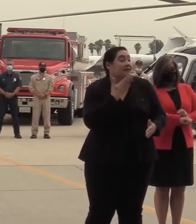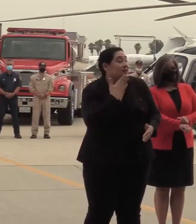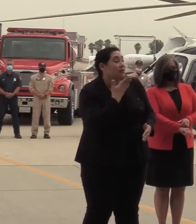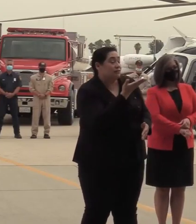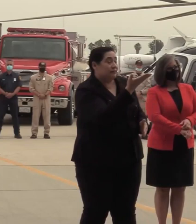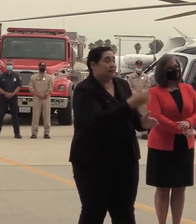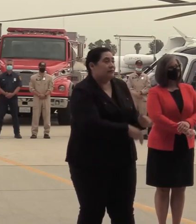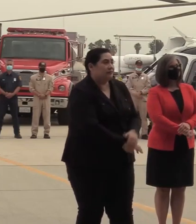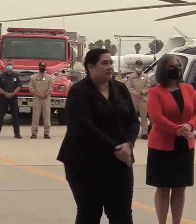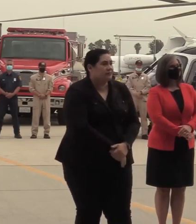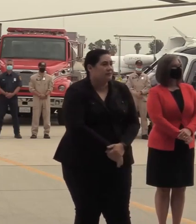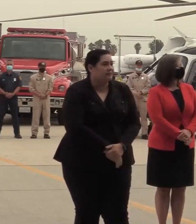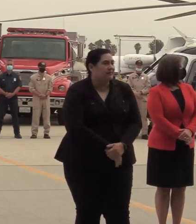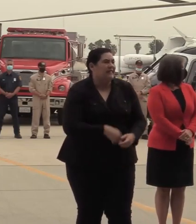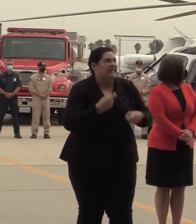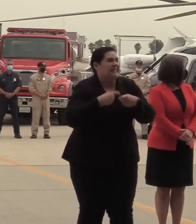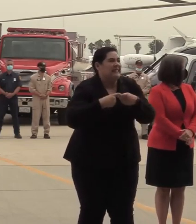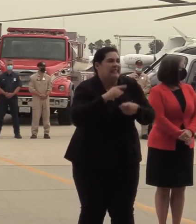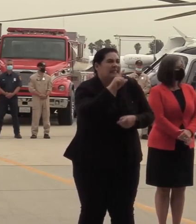sir.